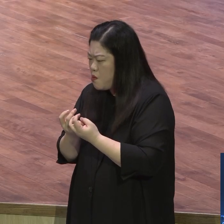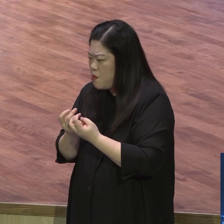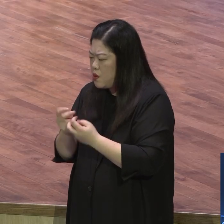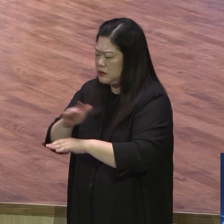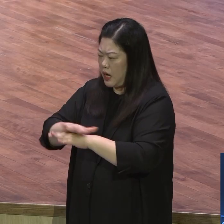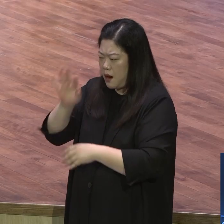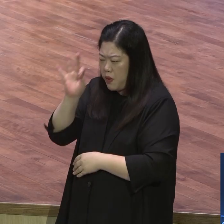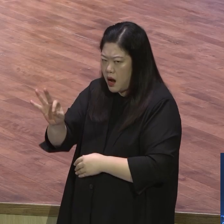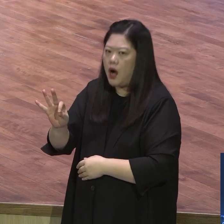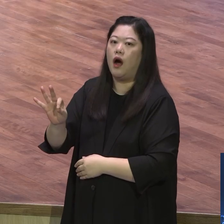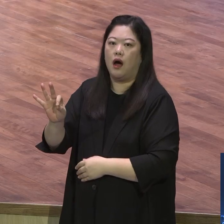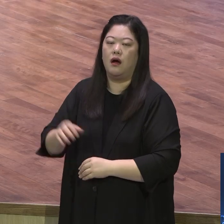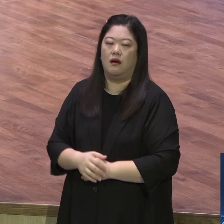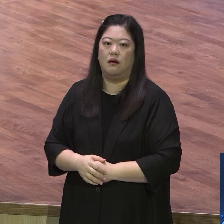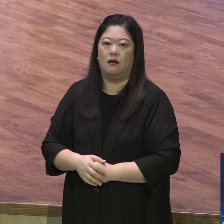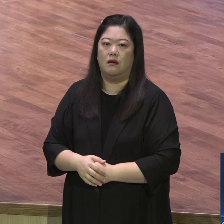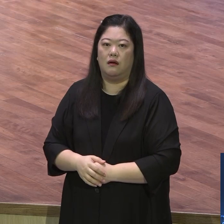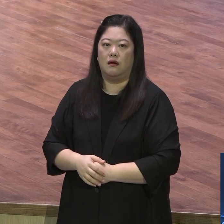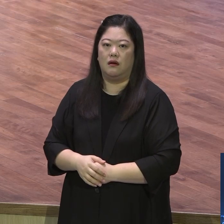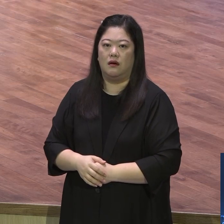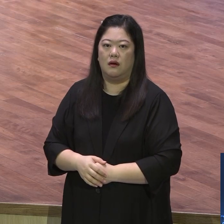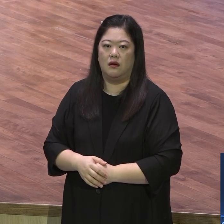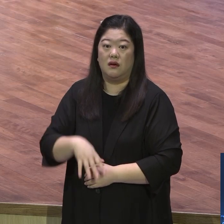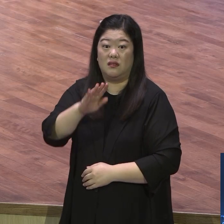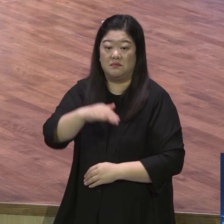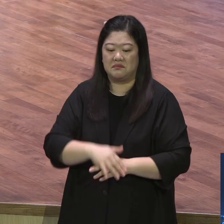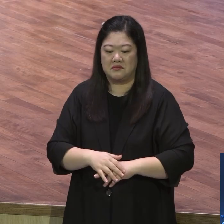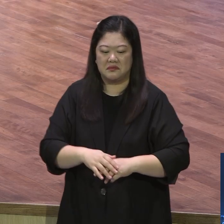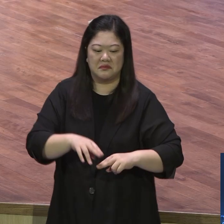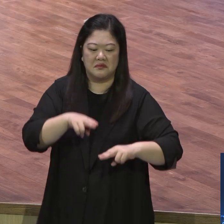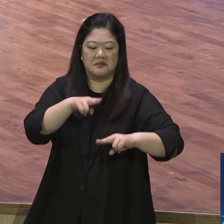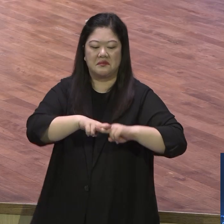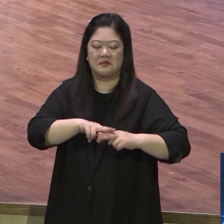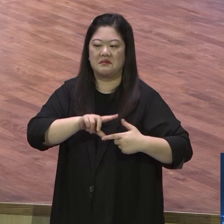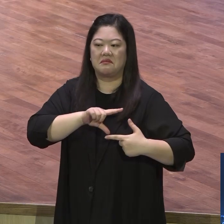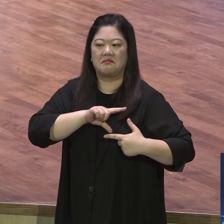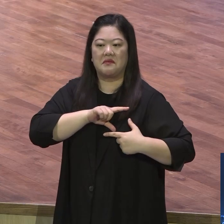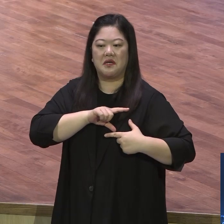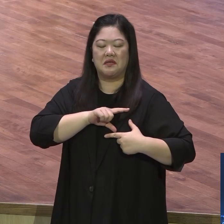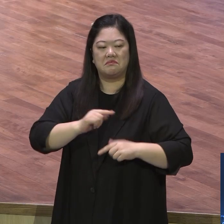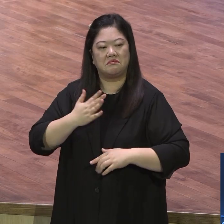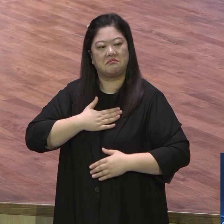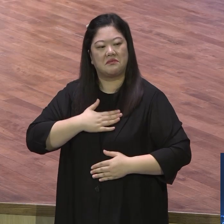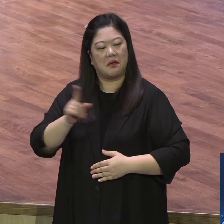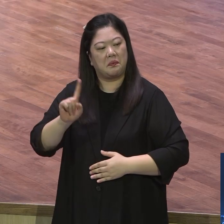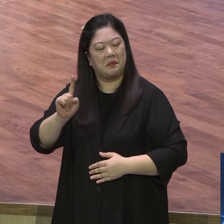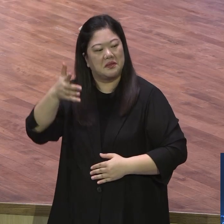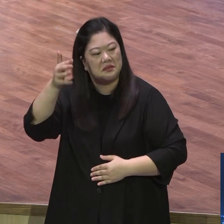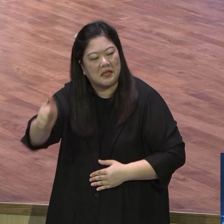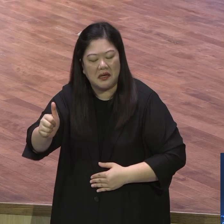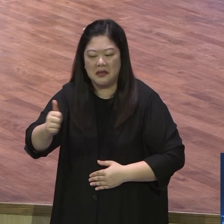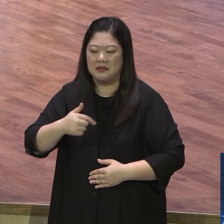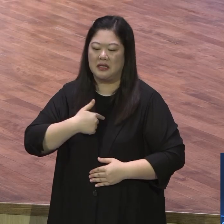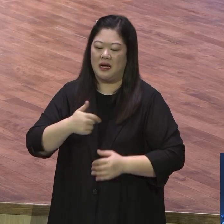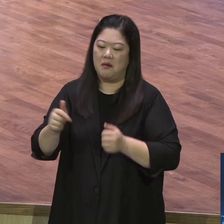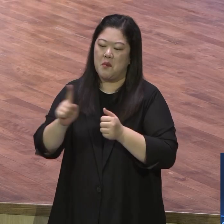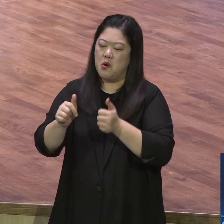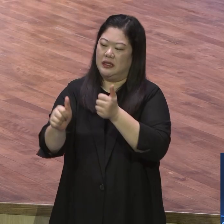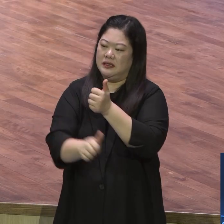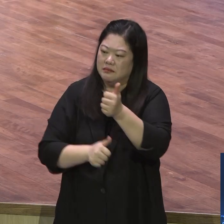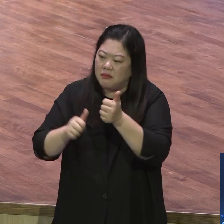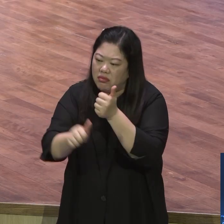올려놓고 위원장, 부장, 국장 아무런 절대 믿음의 행동이 안 보여 그건